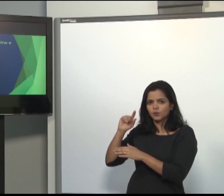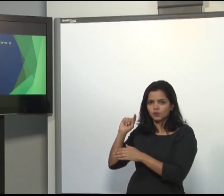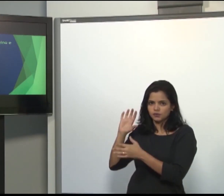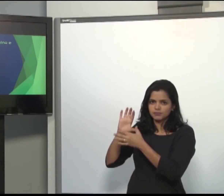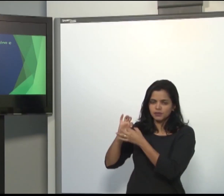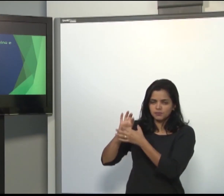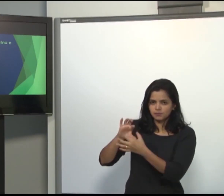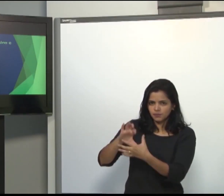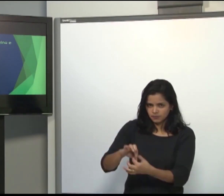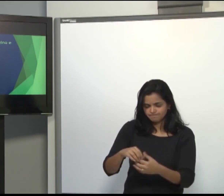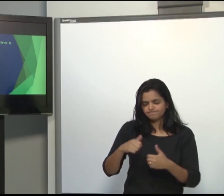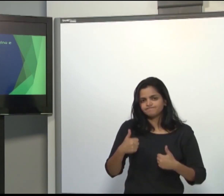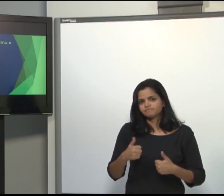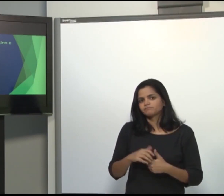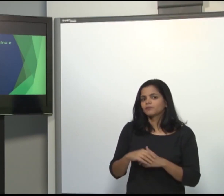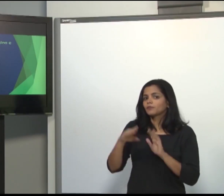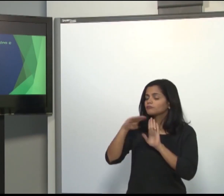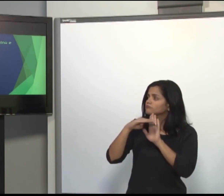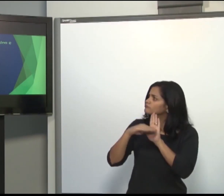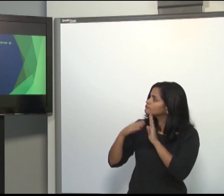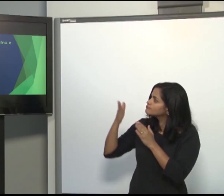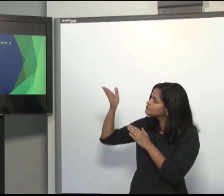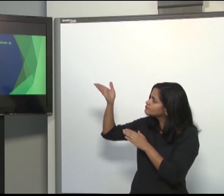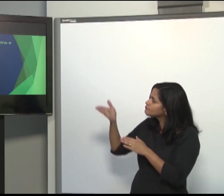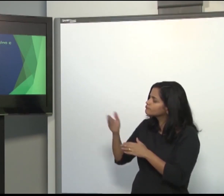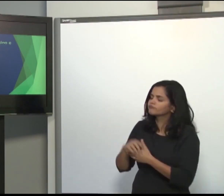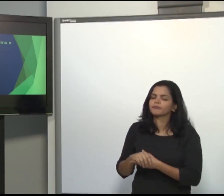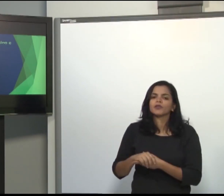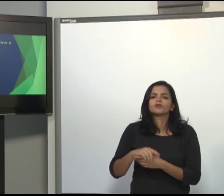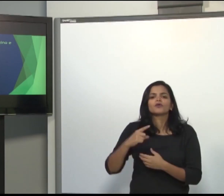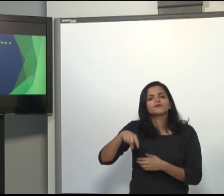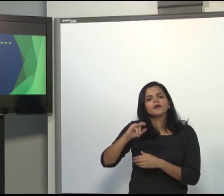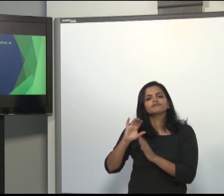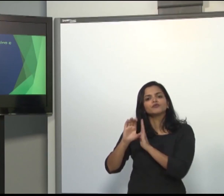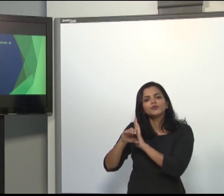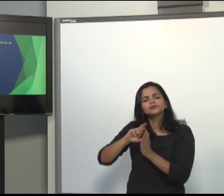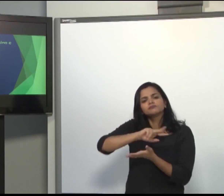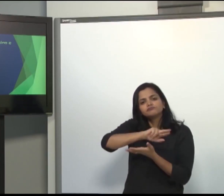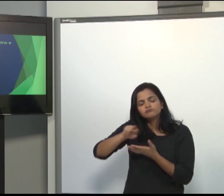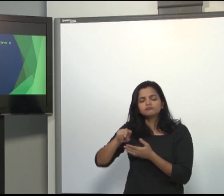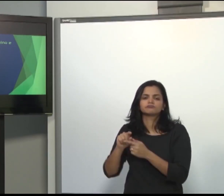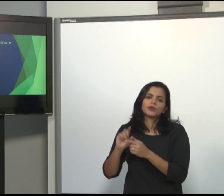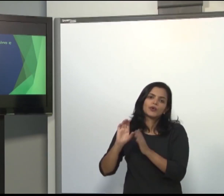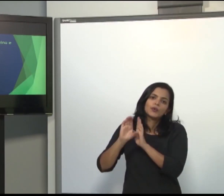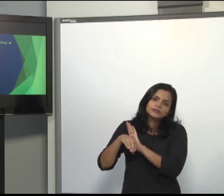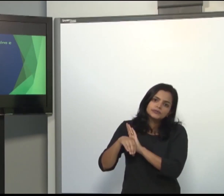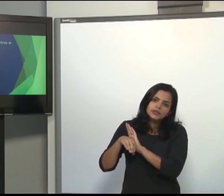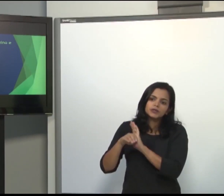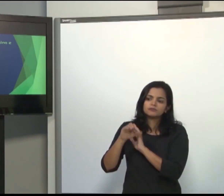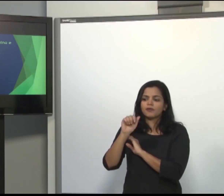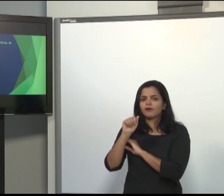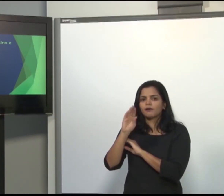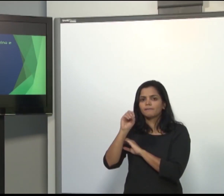estudadas anteriormente. Vejam, temos vários conceitos,